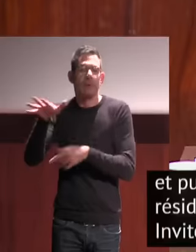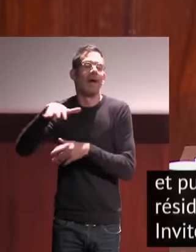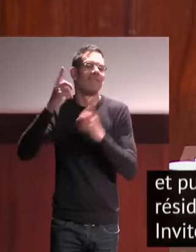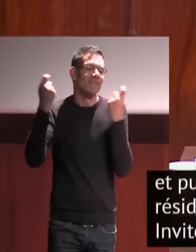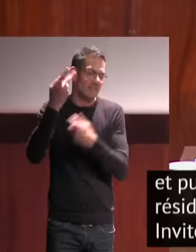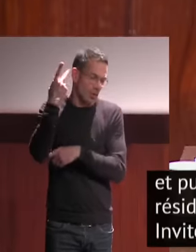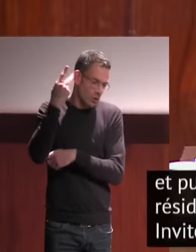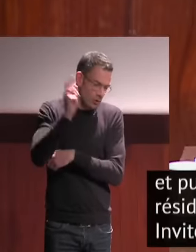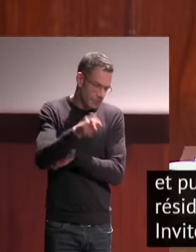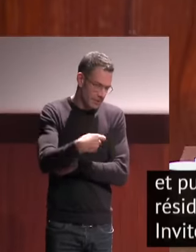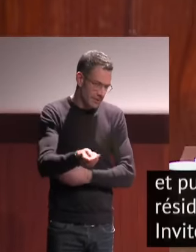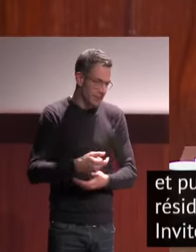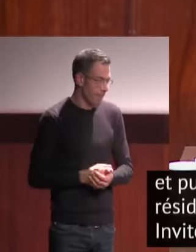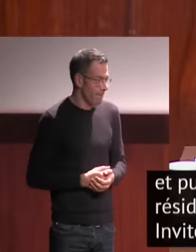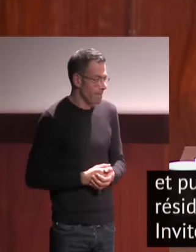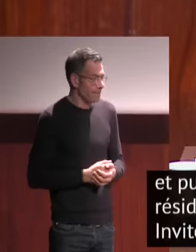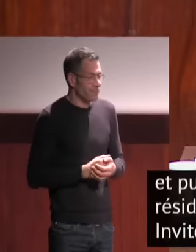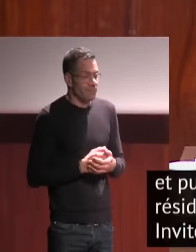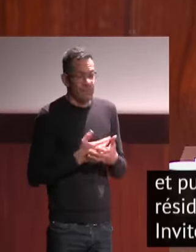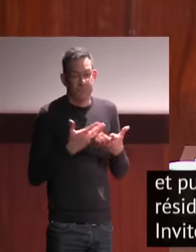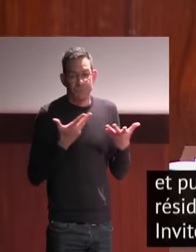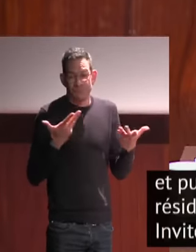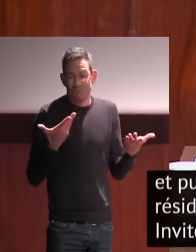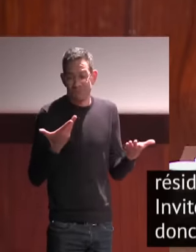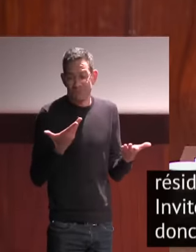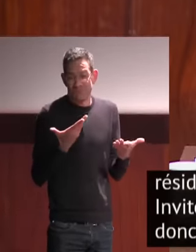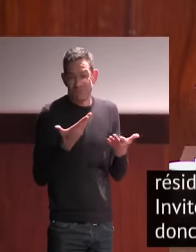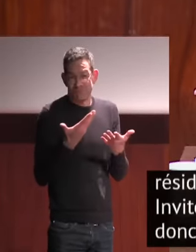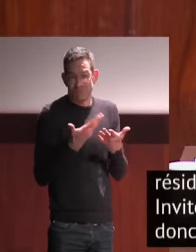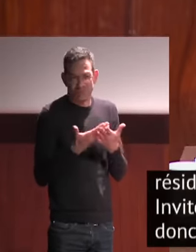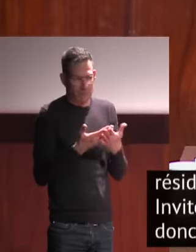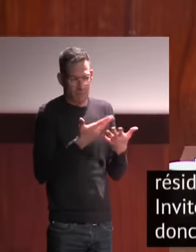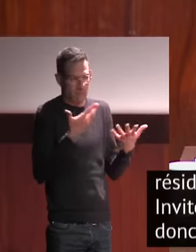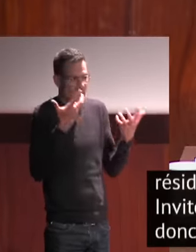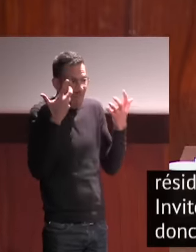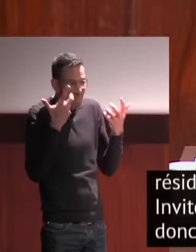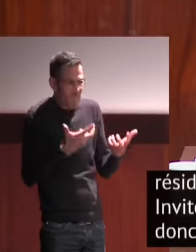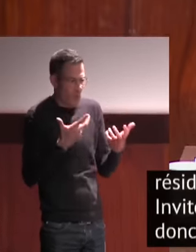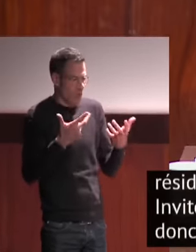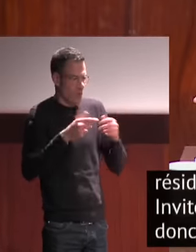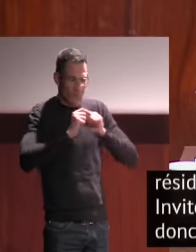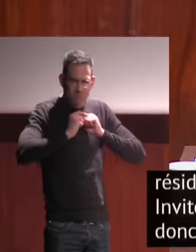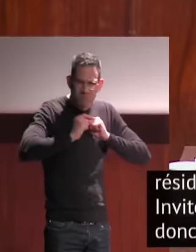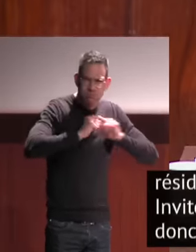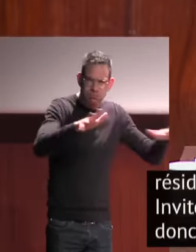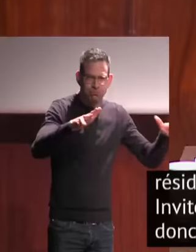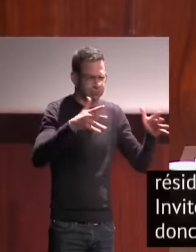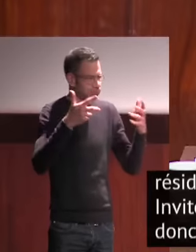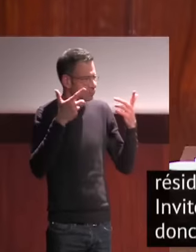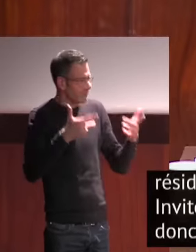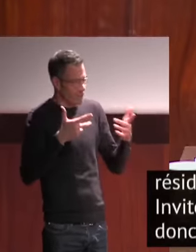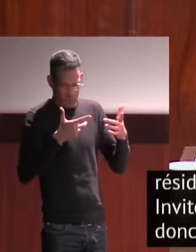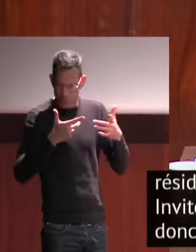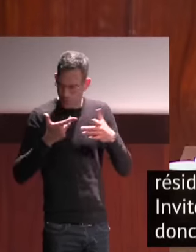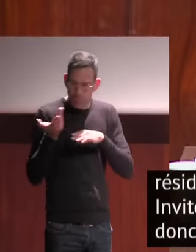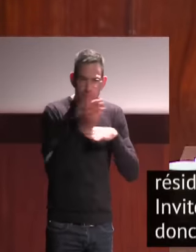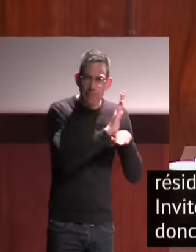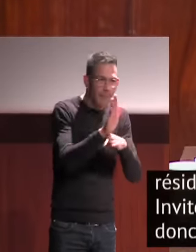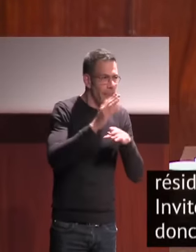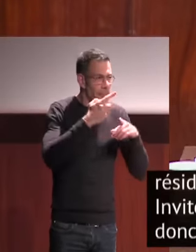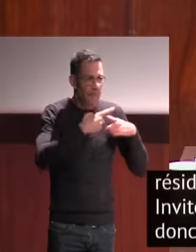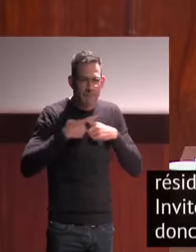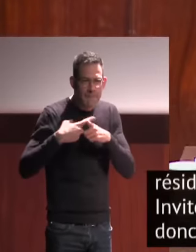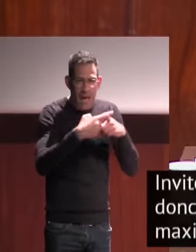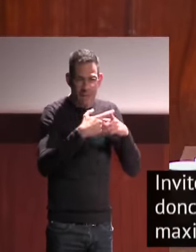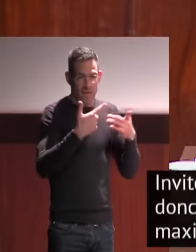etc. Et donc, c'est vraiment l'idée de diffuser au maximum, partager au maximum dans les deux langues,